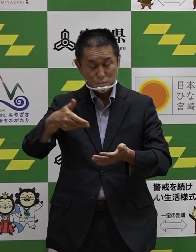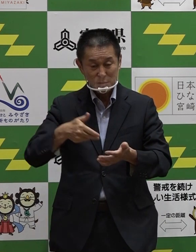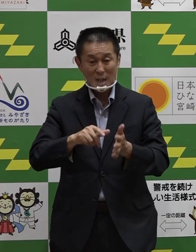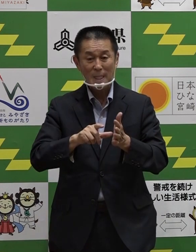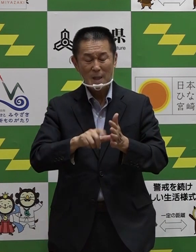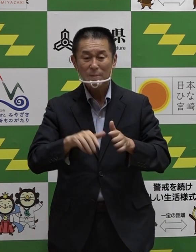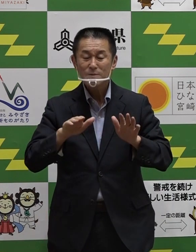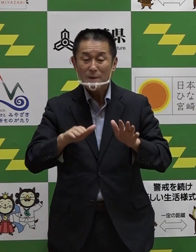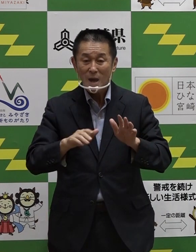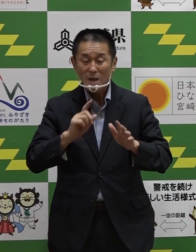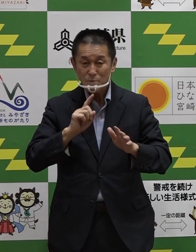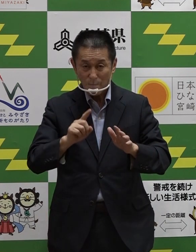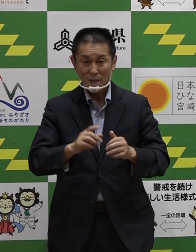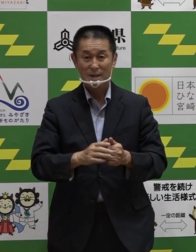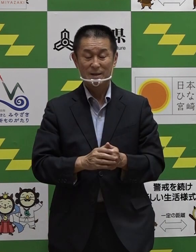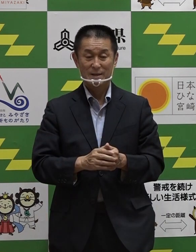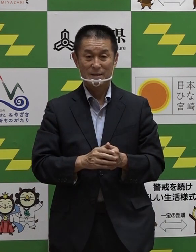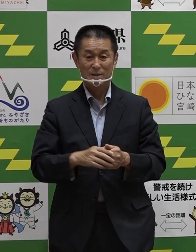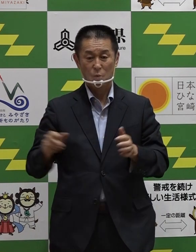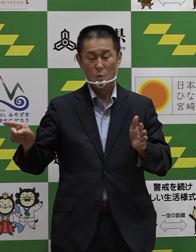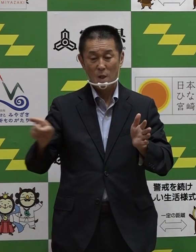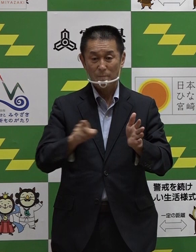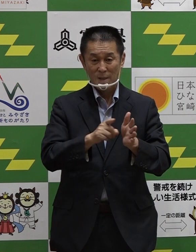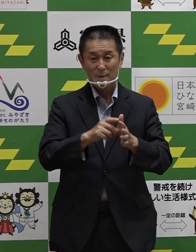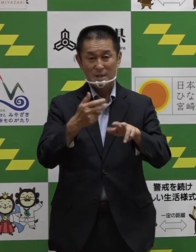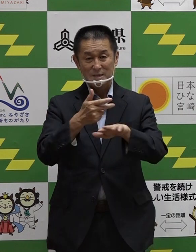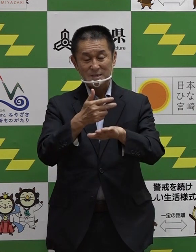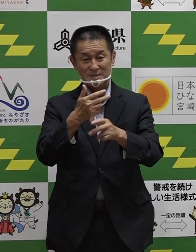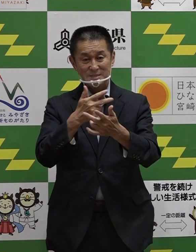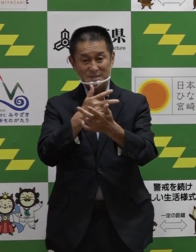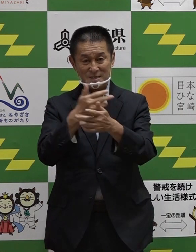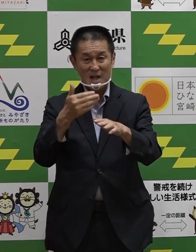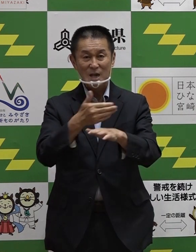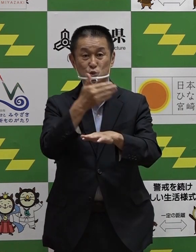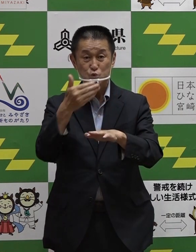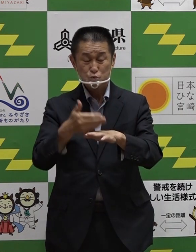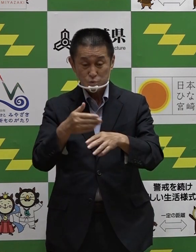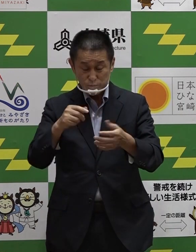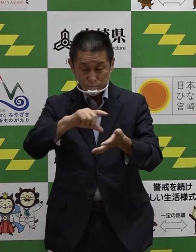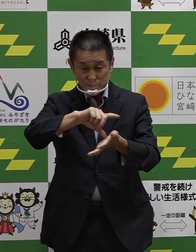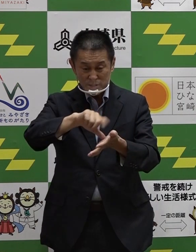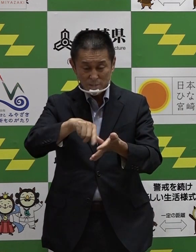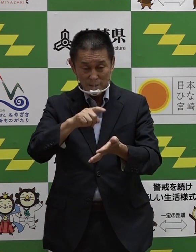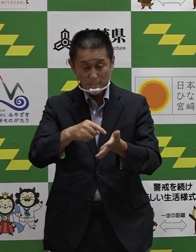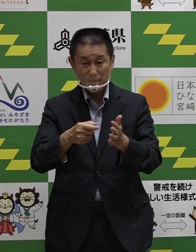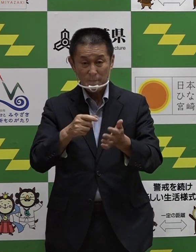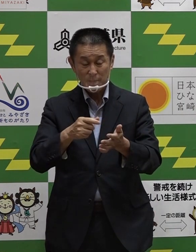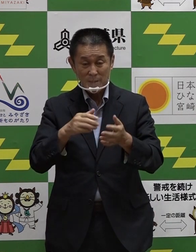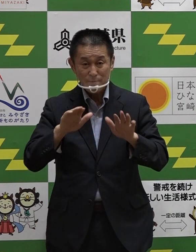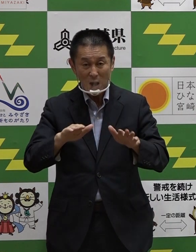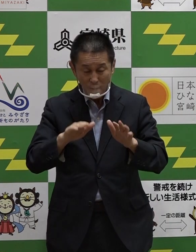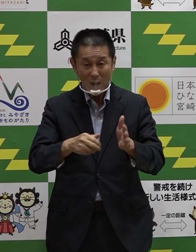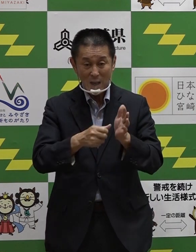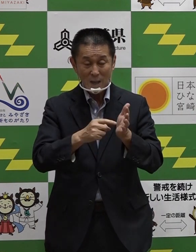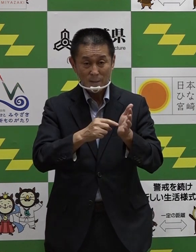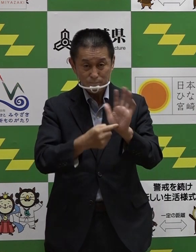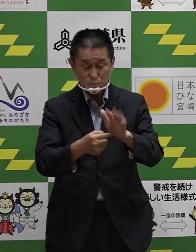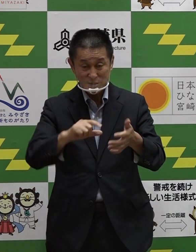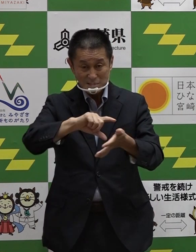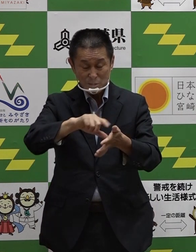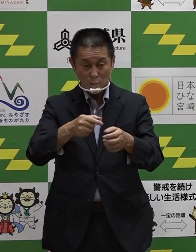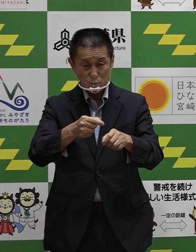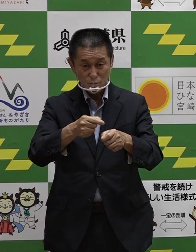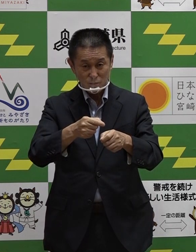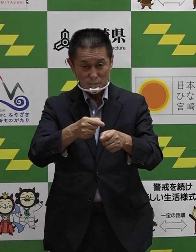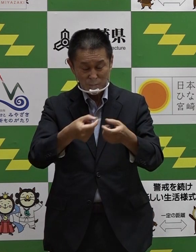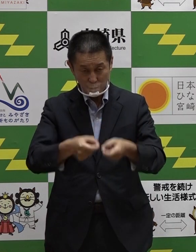ら、今の時点ではこれまでのような北九州市のようなですね、個別の地域として明示するものはないというふうに本